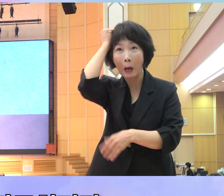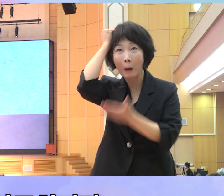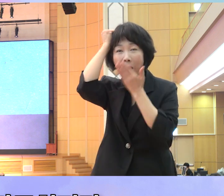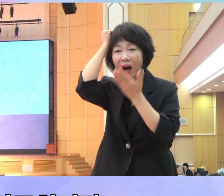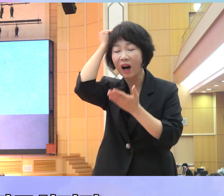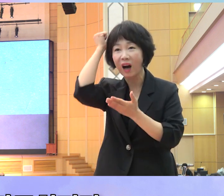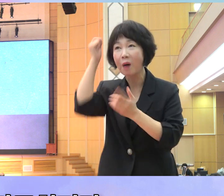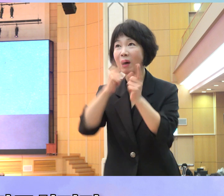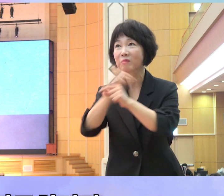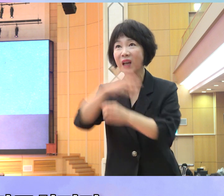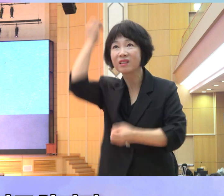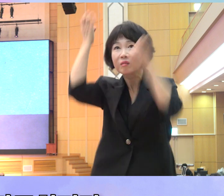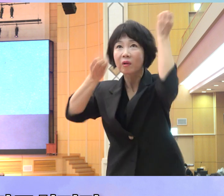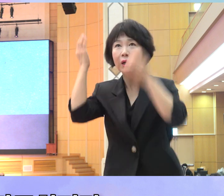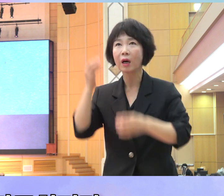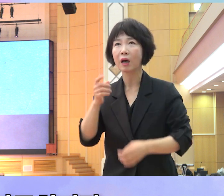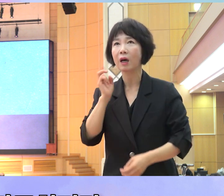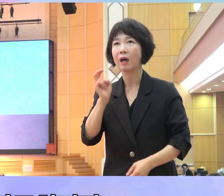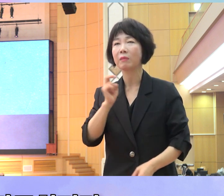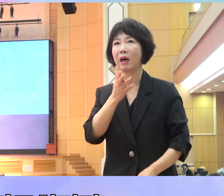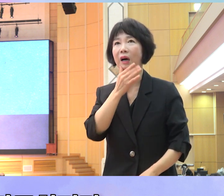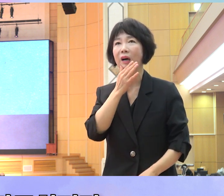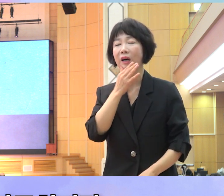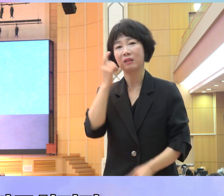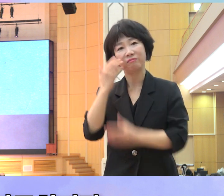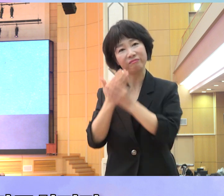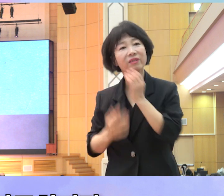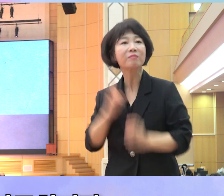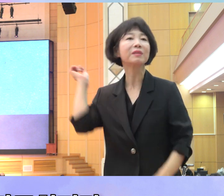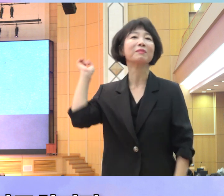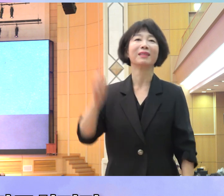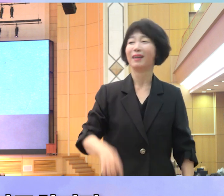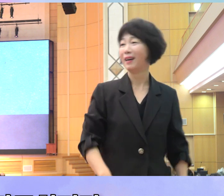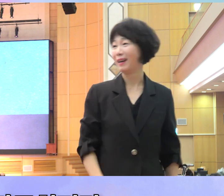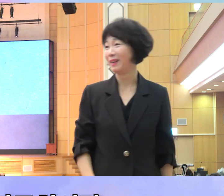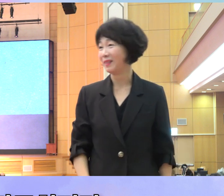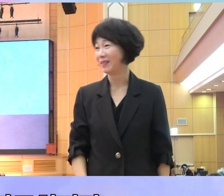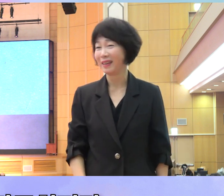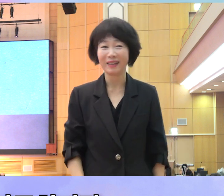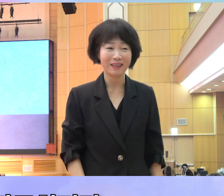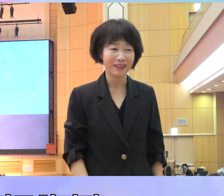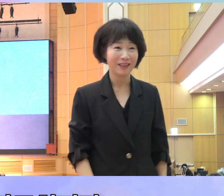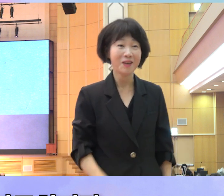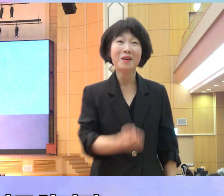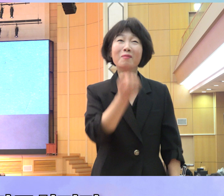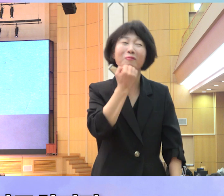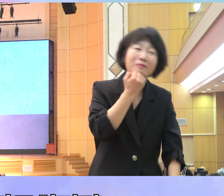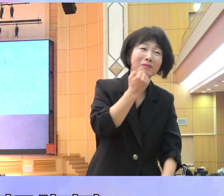말씀만 전하면 힘드니까 여러 가지를 통해서 이렇게 말씀드리는데 그것만 기억나는 거예요.